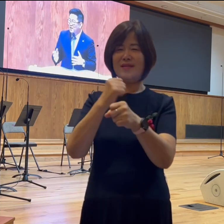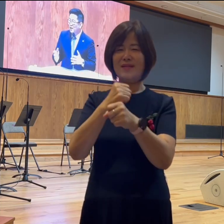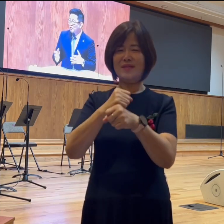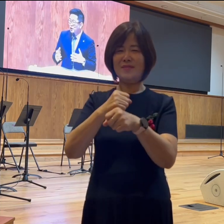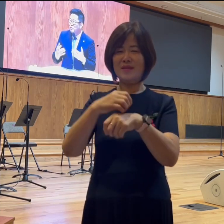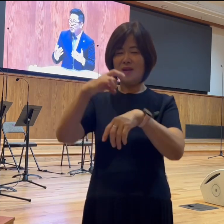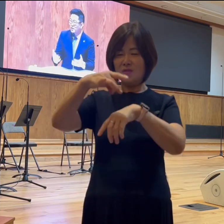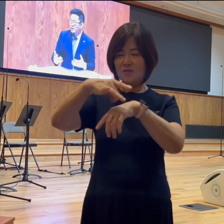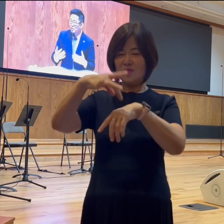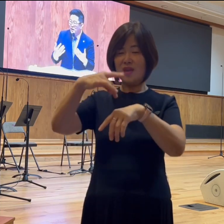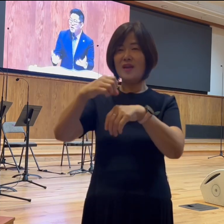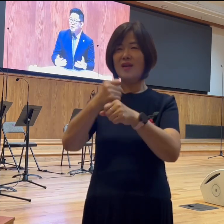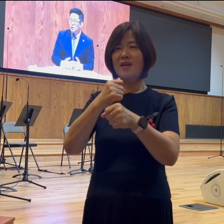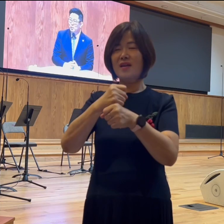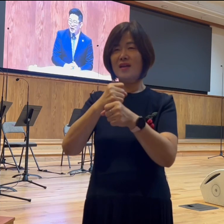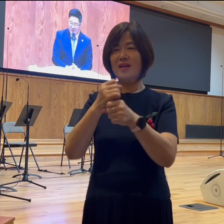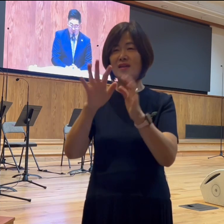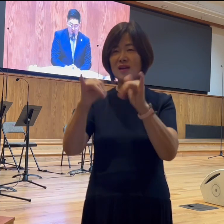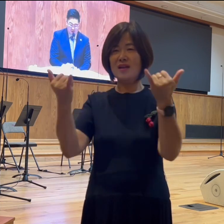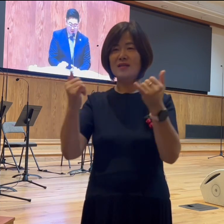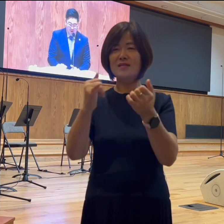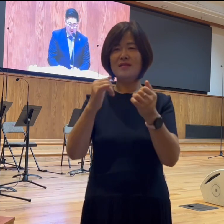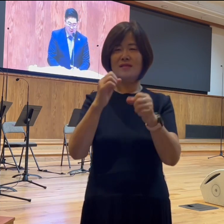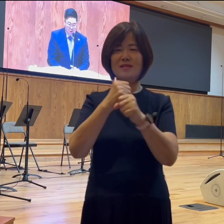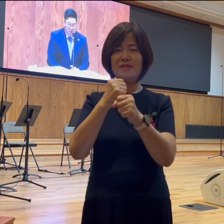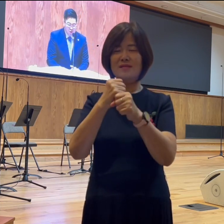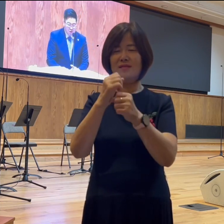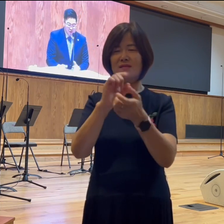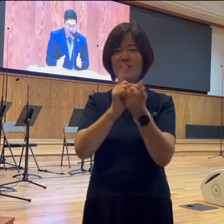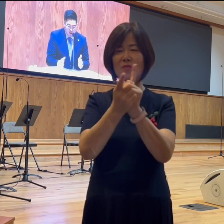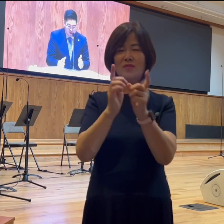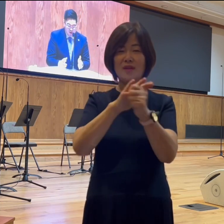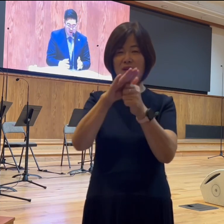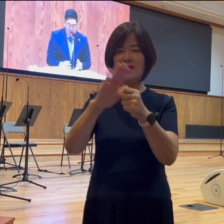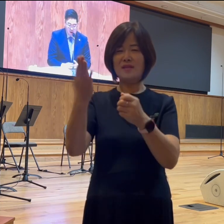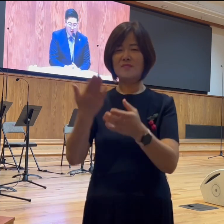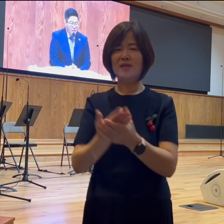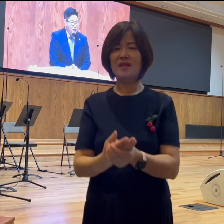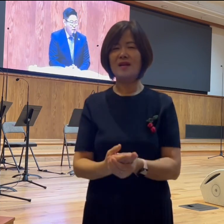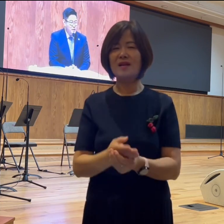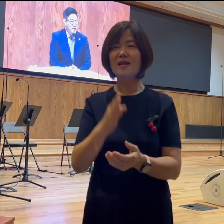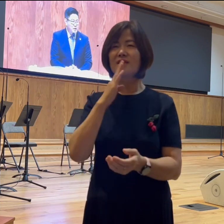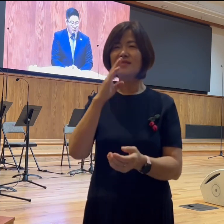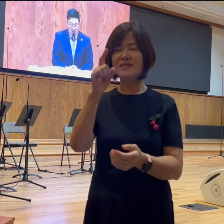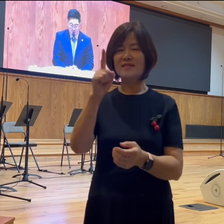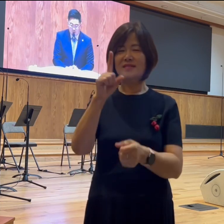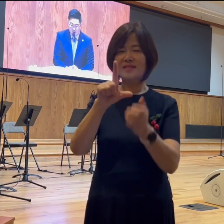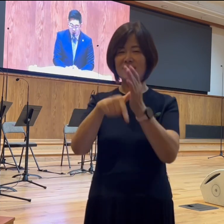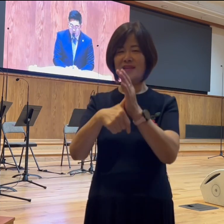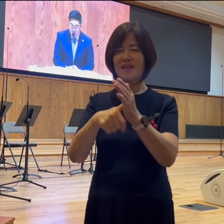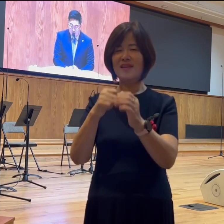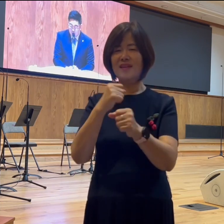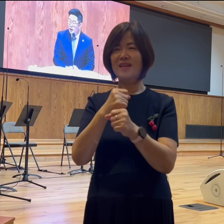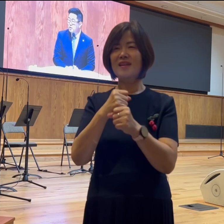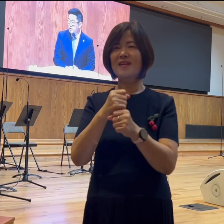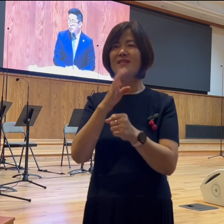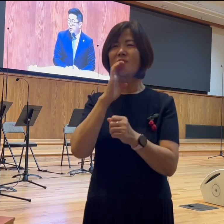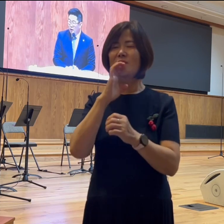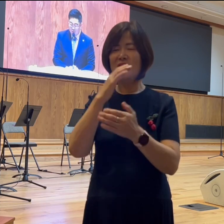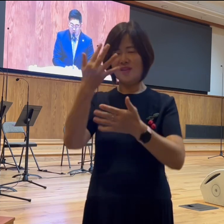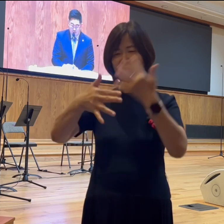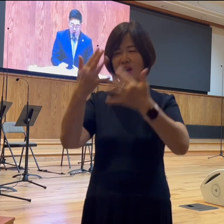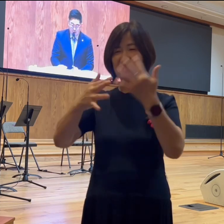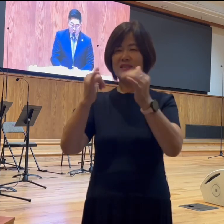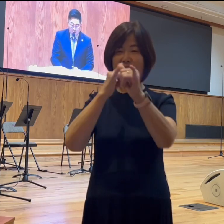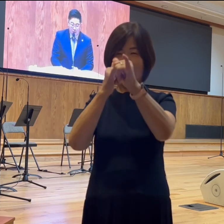의미심장한 아주 그런 메시지들도 많이 들어있는 그런 영화예요. 그해 그 아카데미 시상식에서 장편 애니메이션 상도